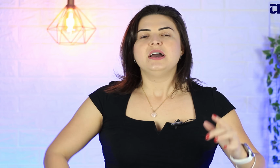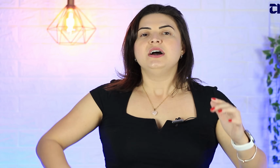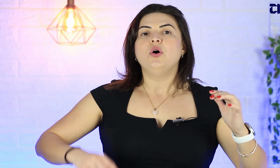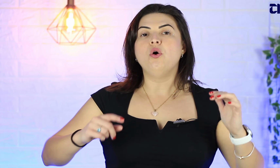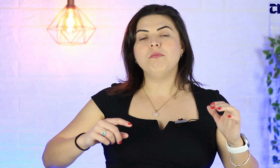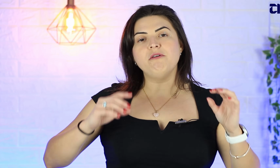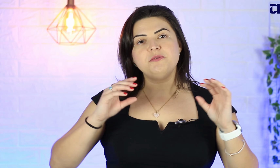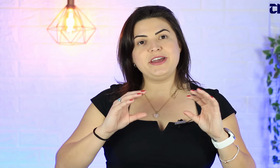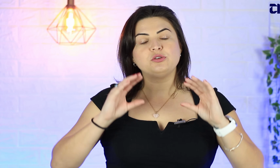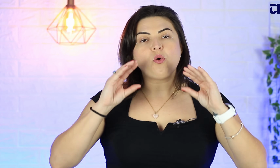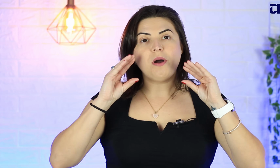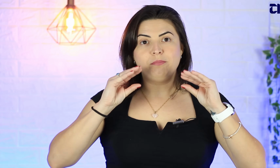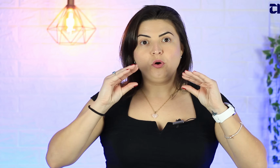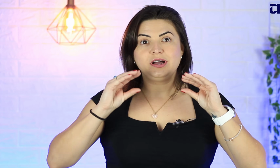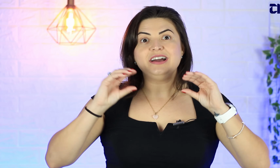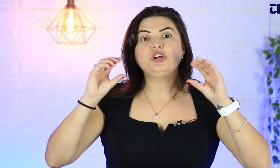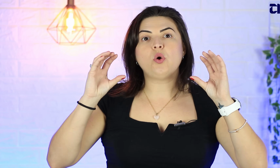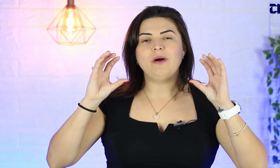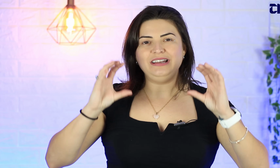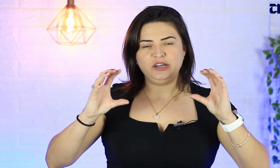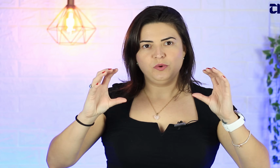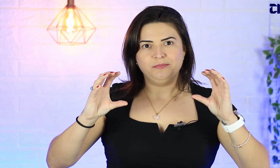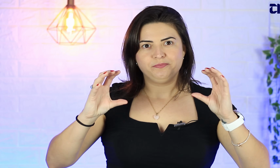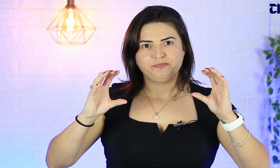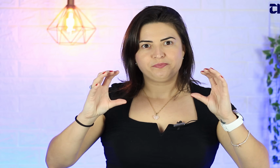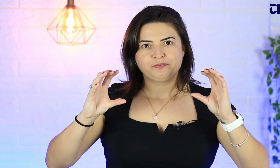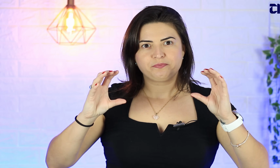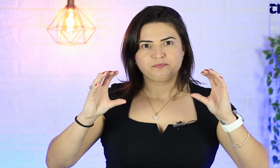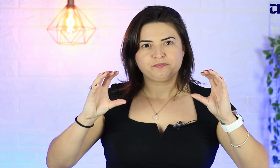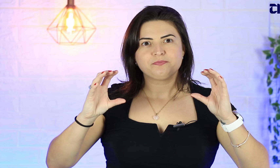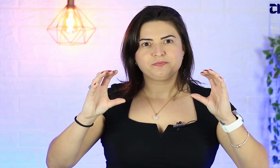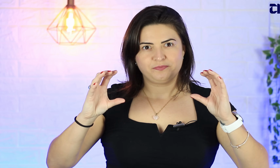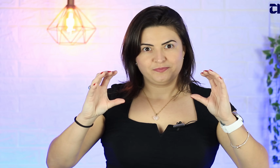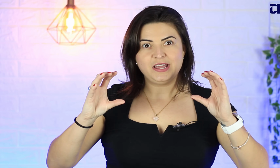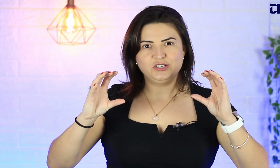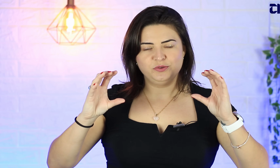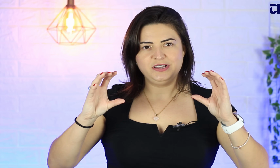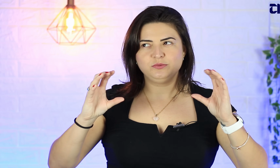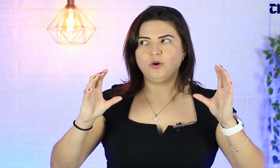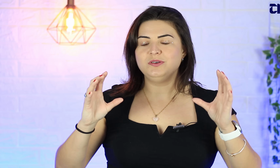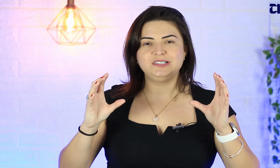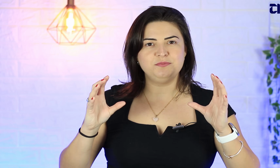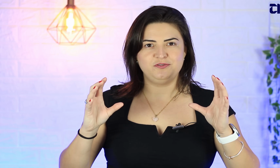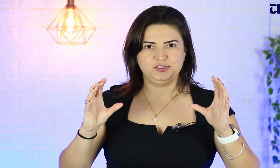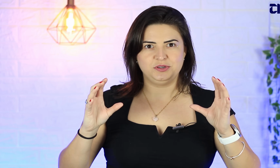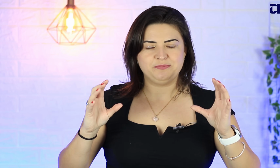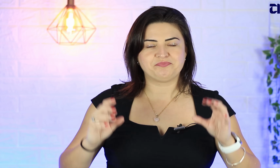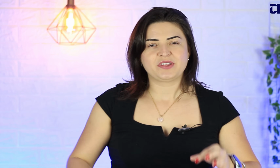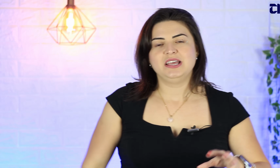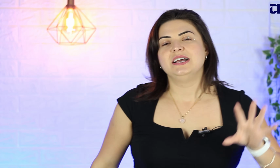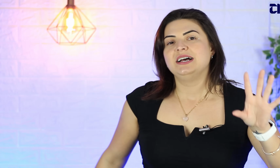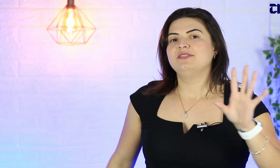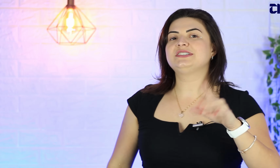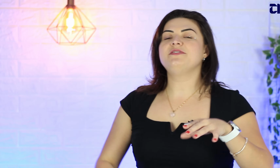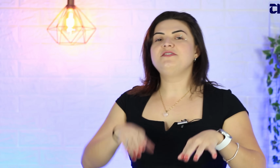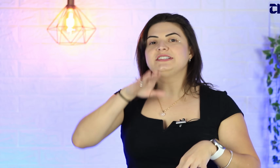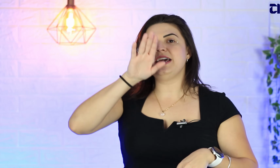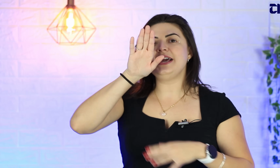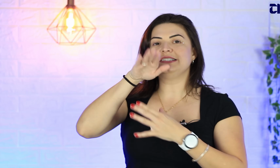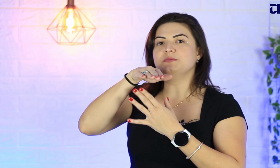um movimento com a boca e com a língua. Isso mesmo. Como assim, professora? Você vai fazer esse